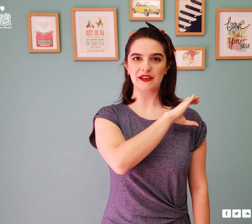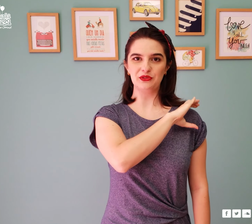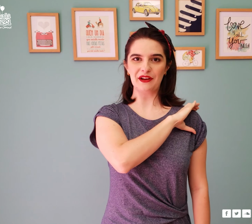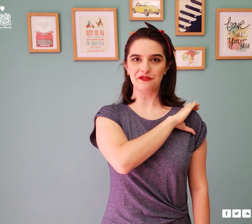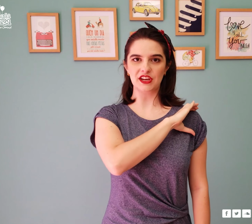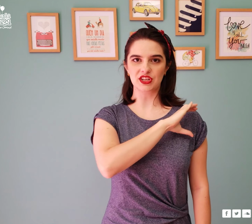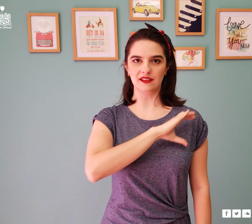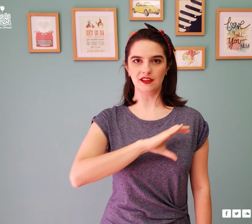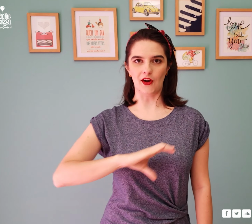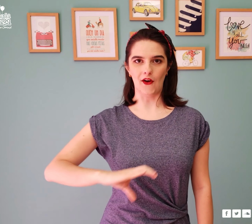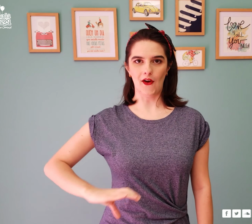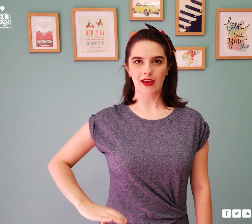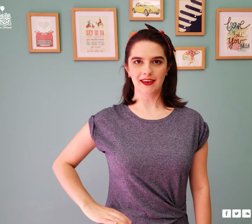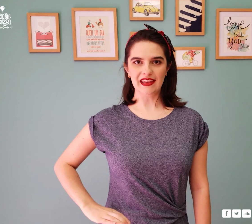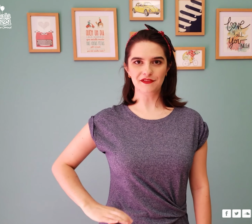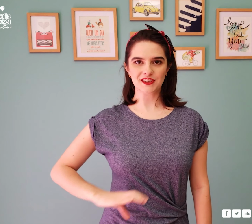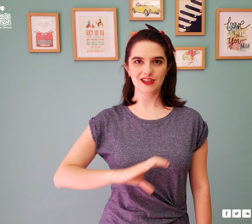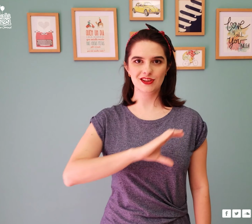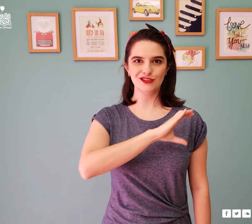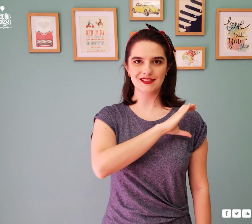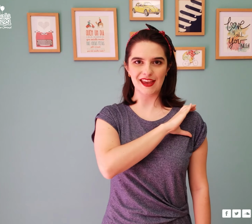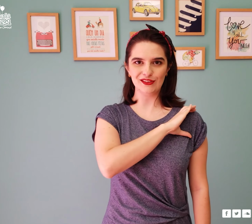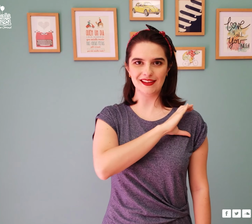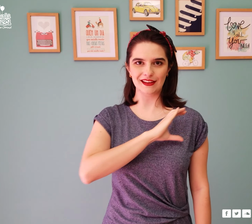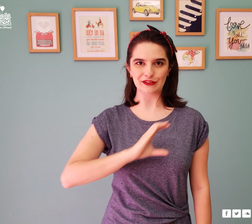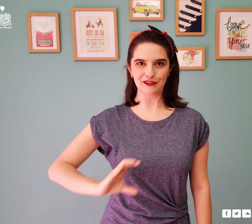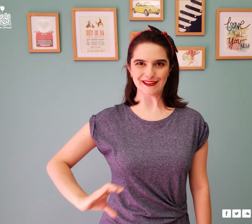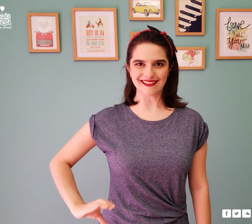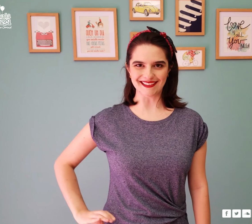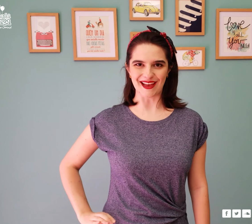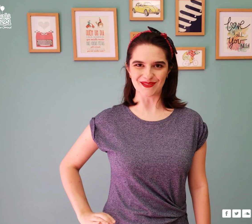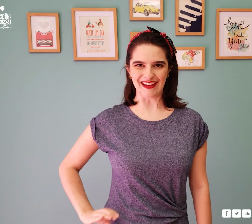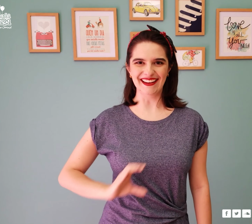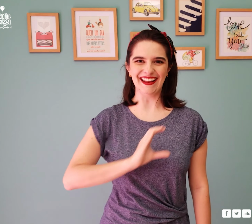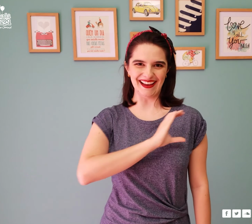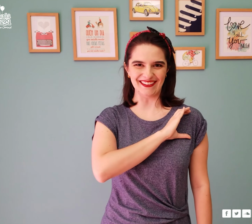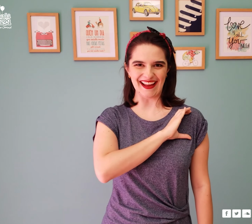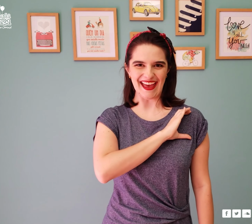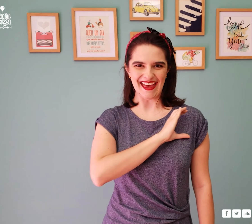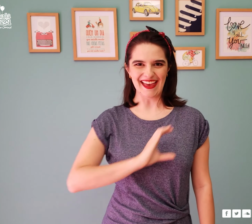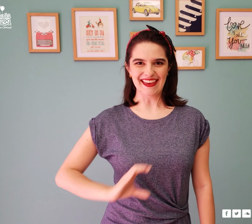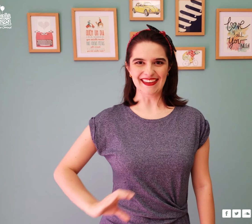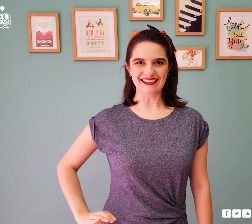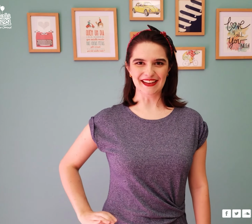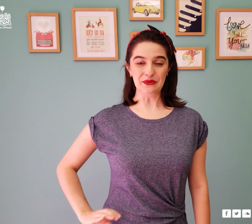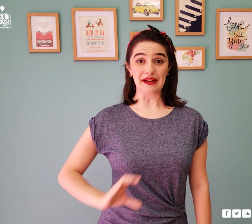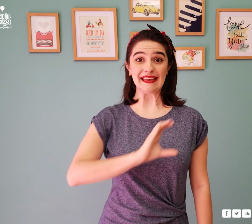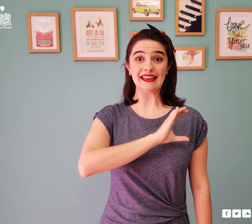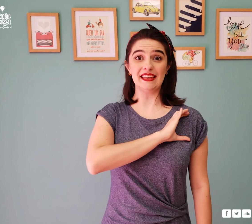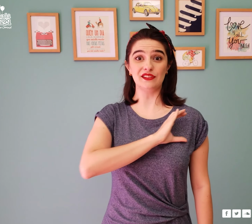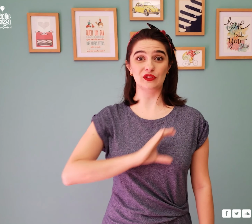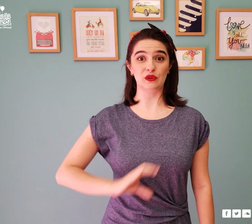passa uma faixa assim, ó. Que nem a faixa que Jesus tem nos desenhos que vocês recebem. Legal, né? Então, Cristo.